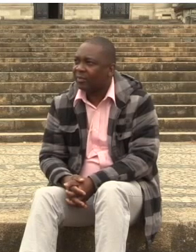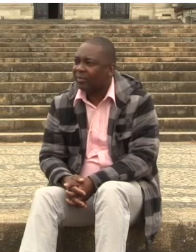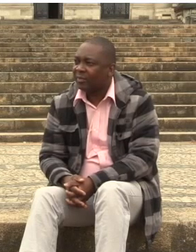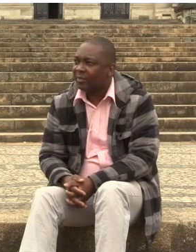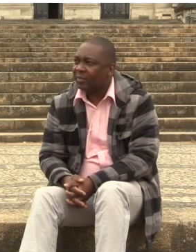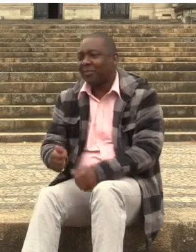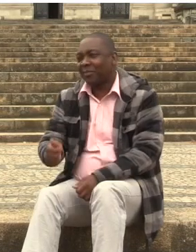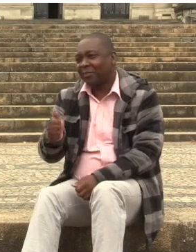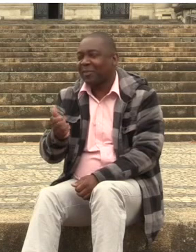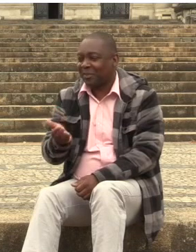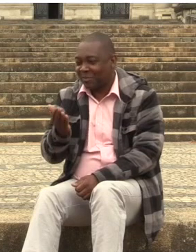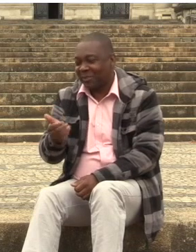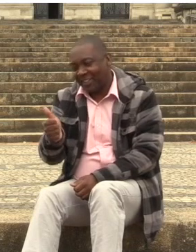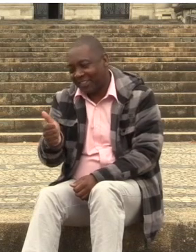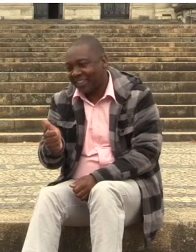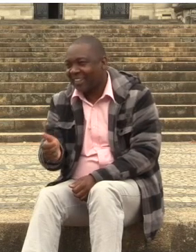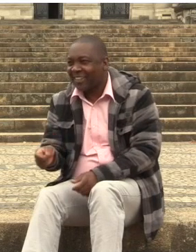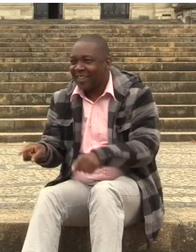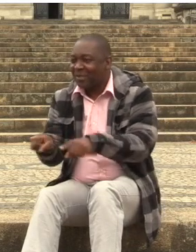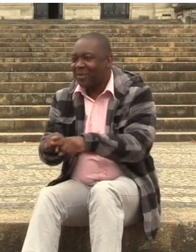Bem,